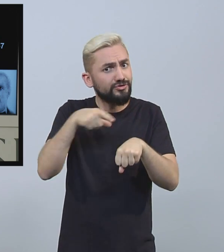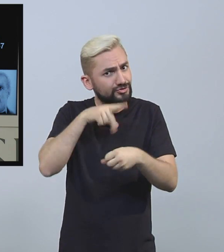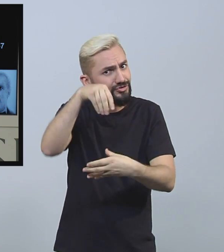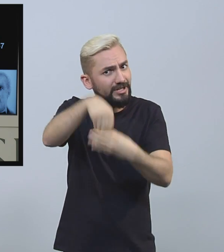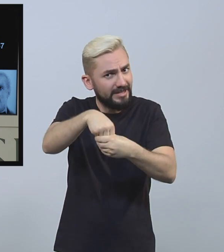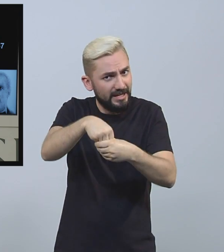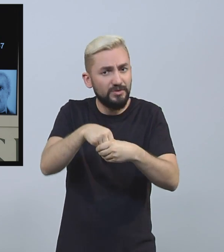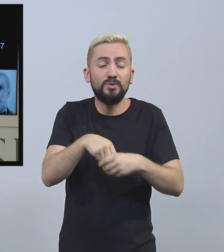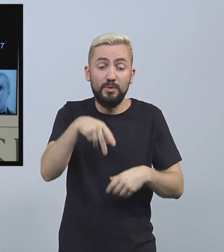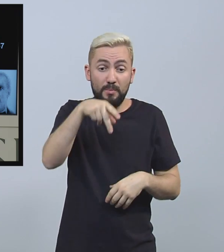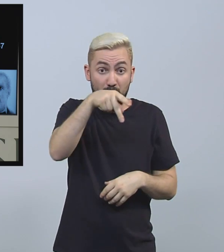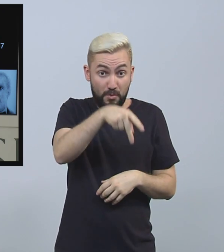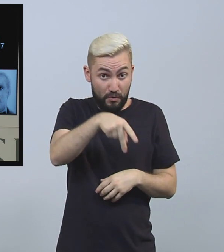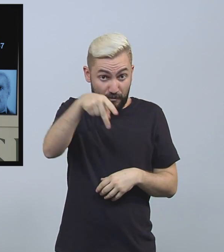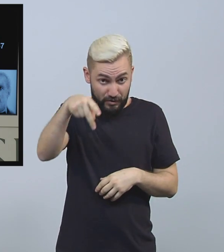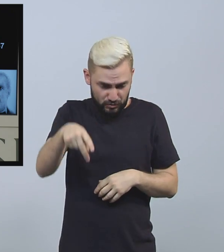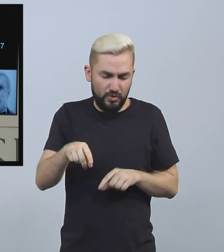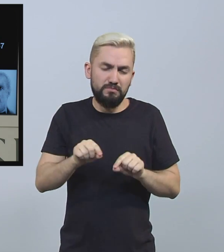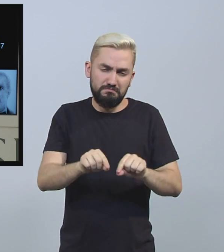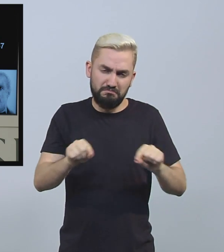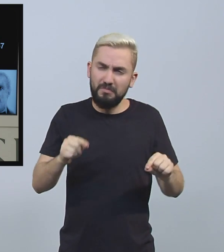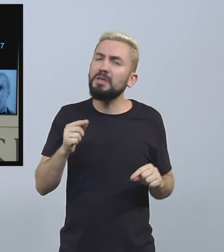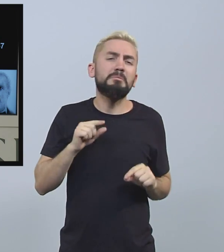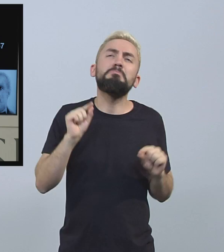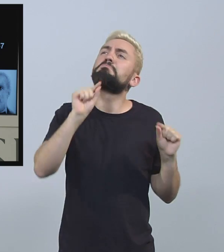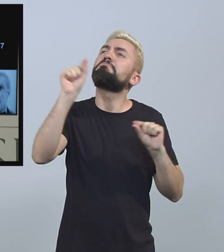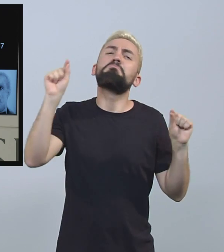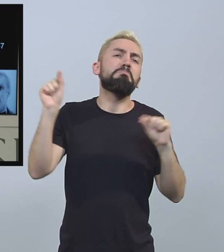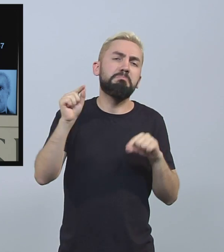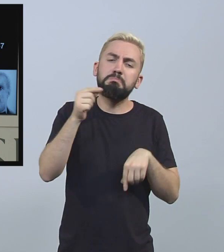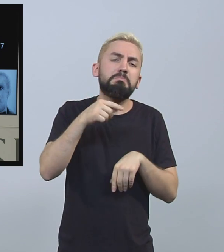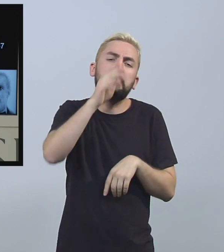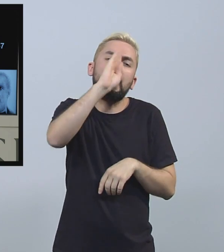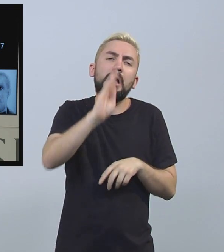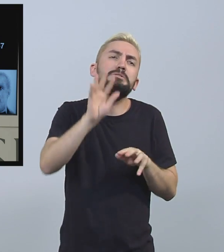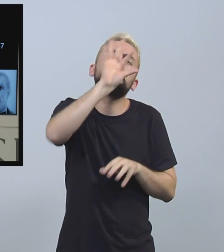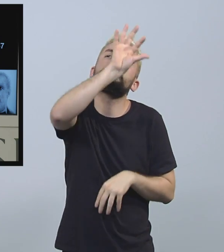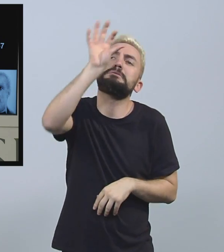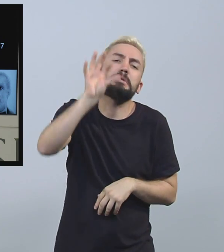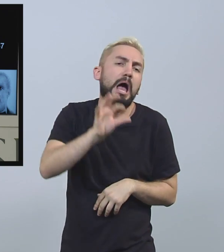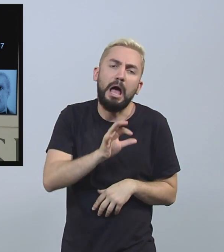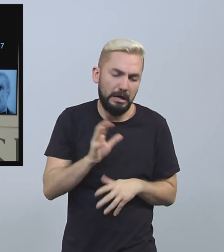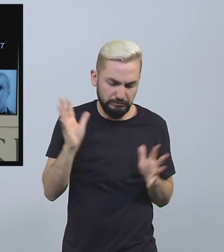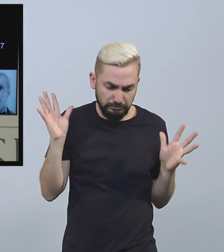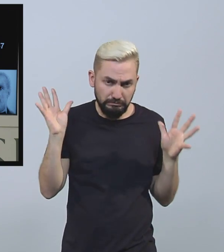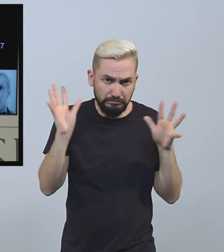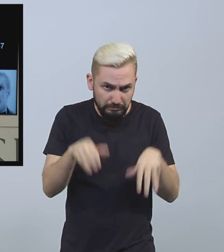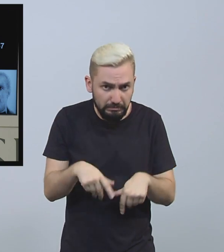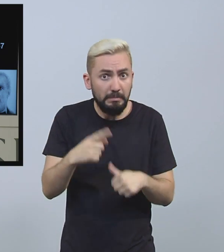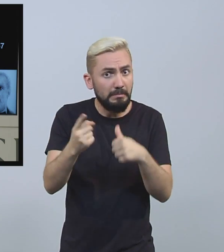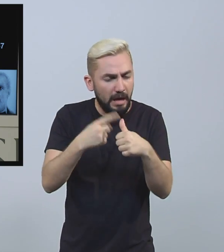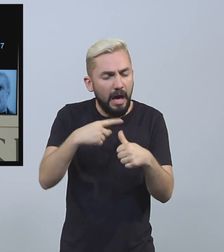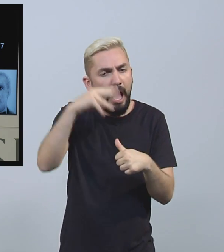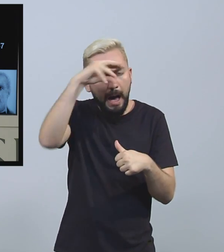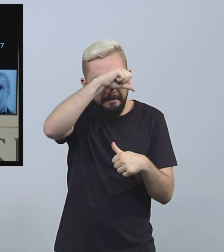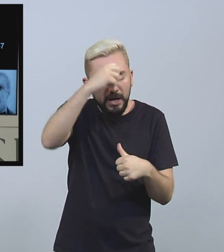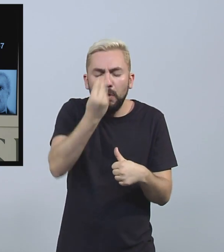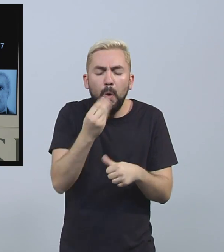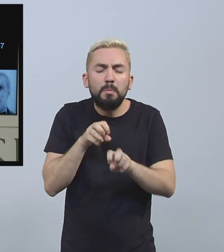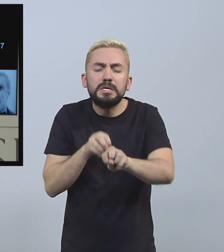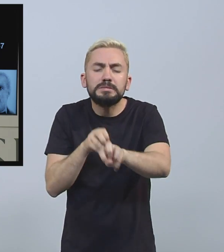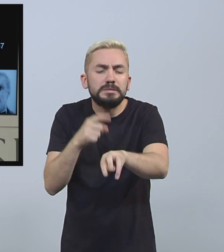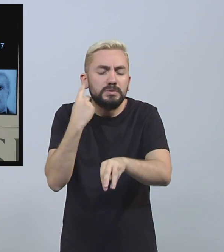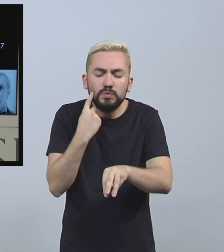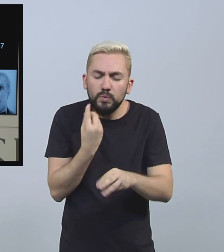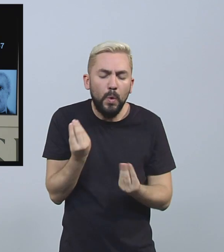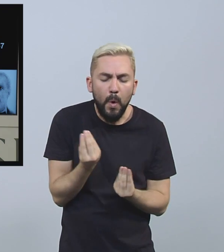professores oriundos e, enfim, vindos de diferentes partes do Brasil, além de aprenderem sobre educação de surdos